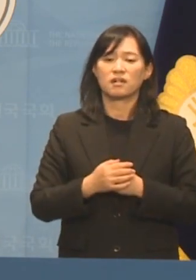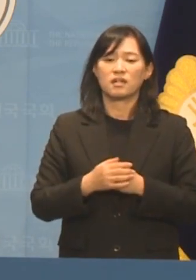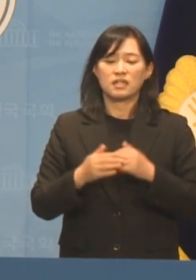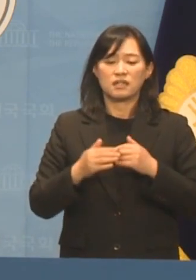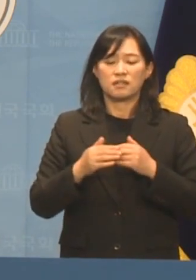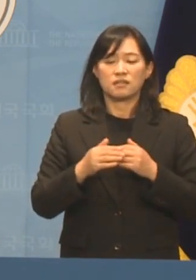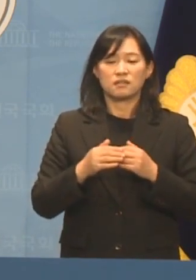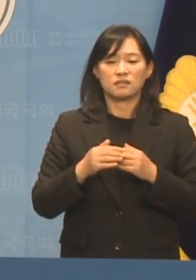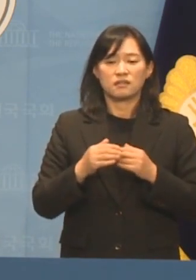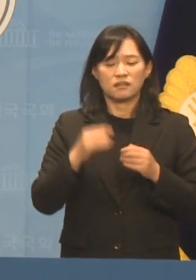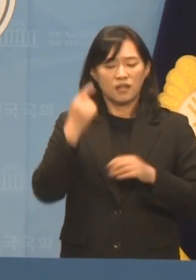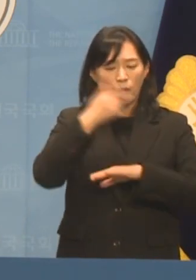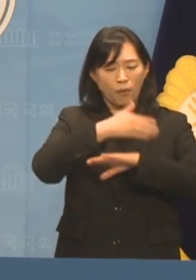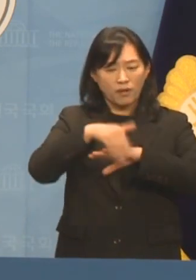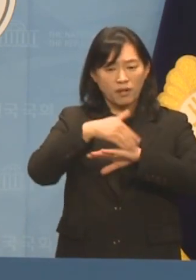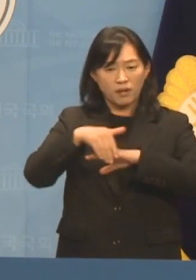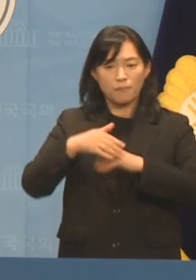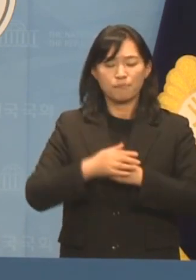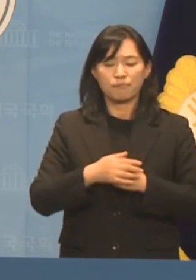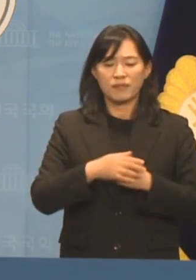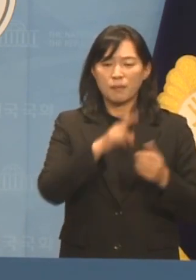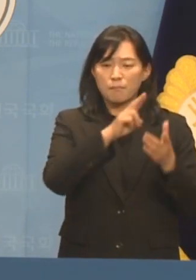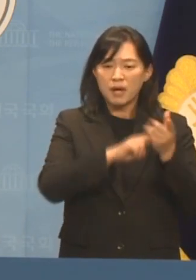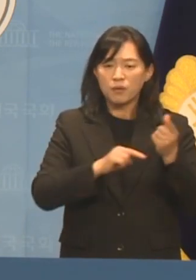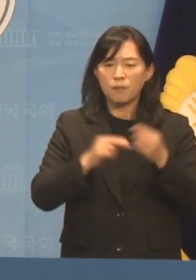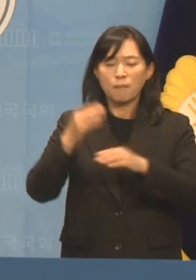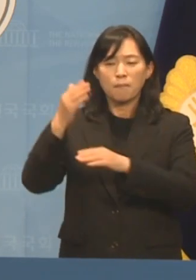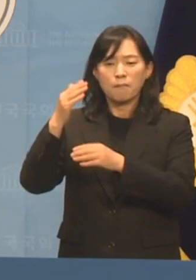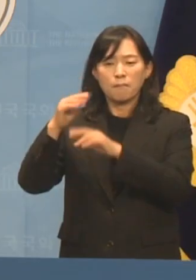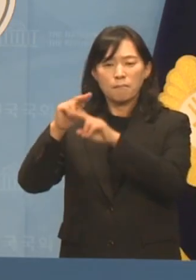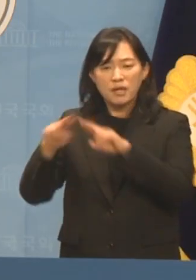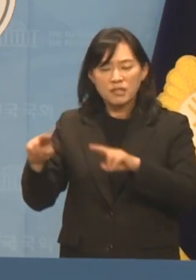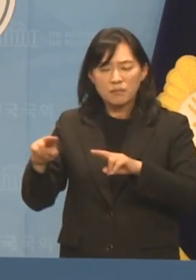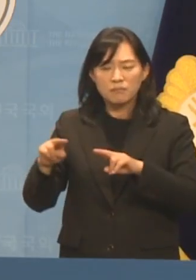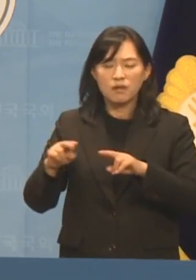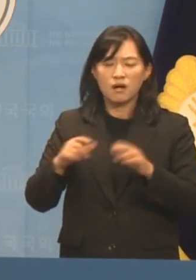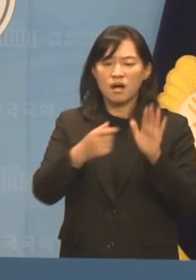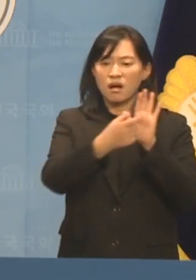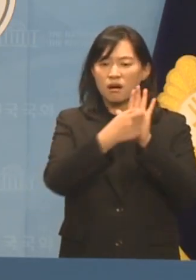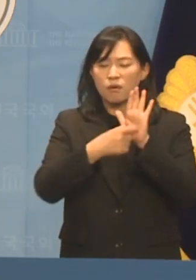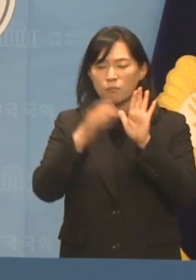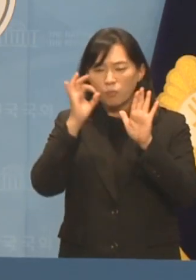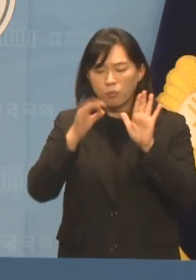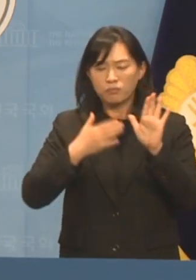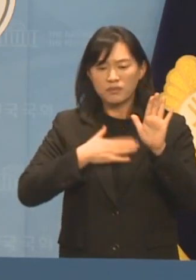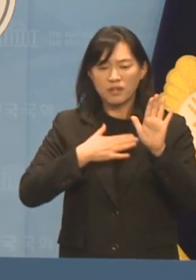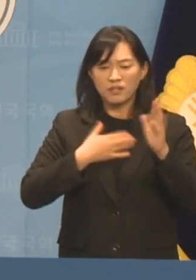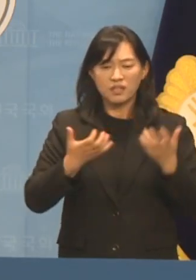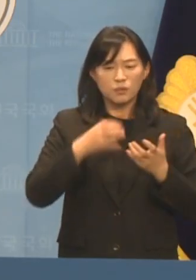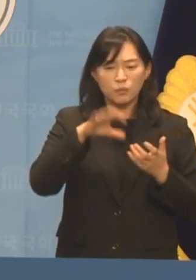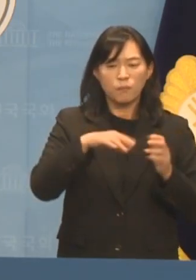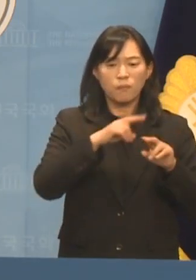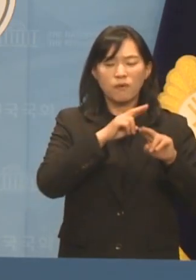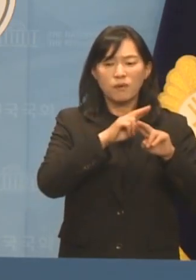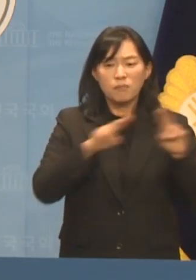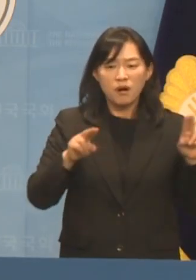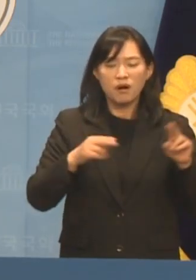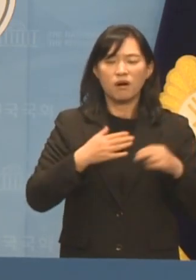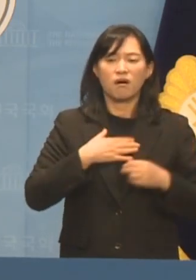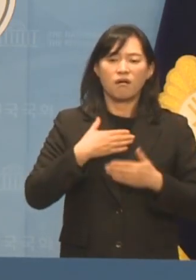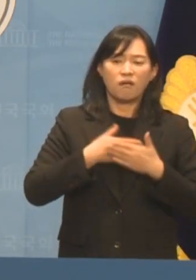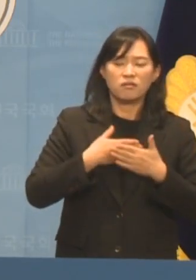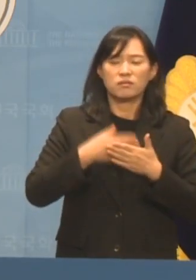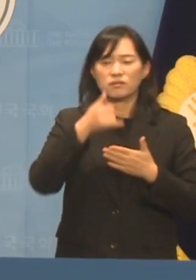회생 계획서에 매장 매각과 폐점을 명시하고 있는 것을 보면서 내 매장이 없어지는 거 아니냐 불안에 떨기도